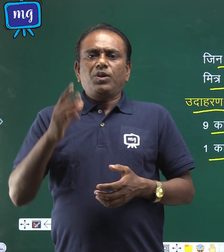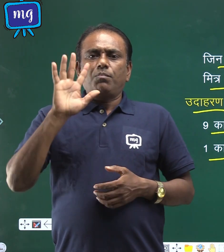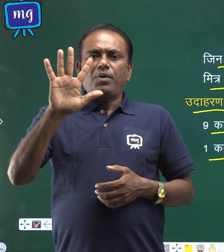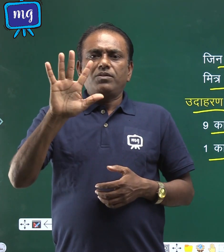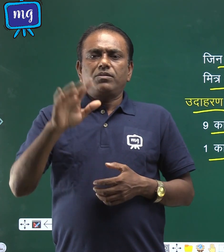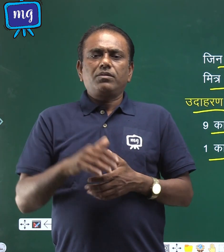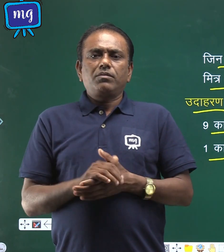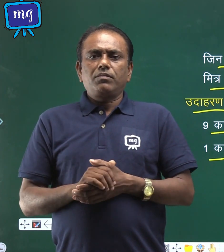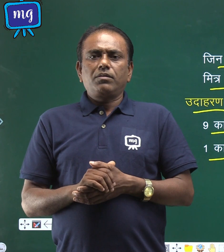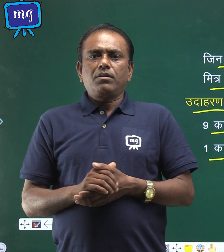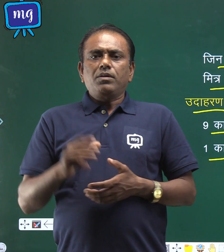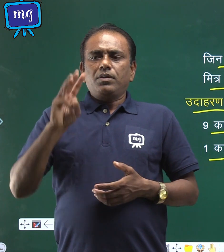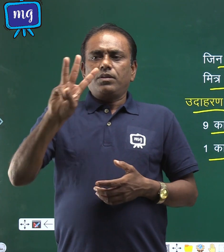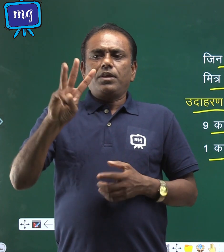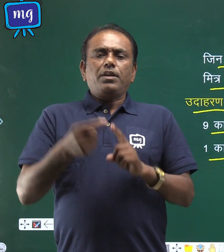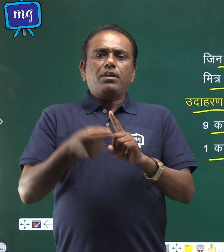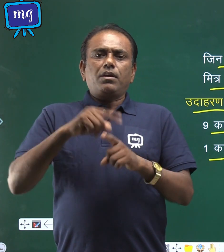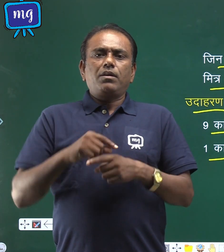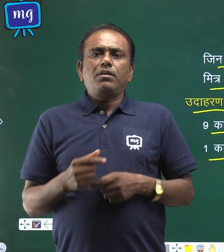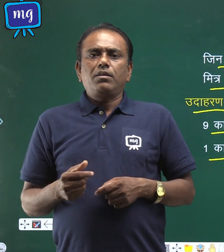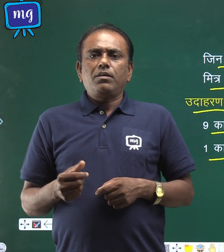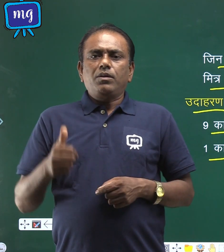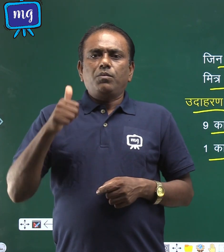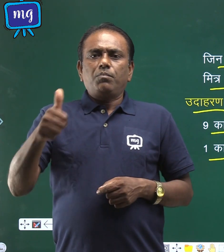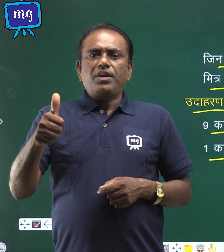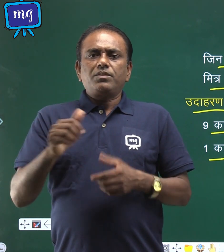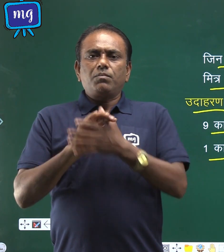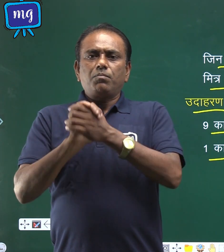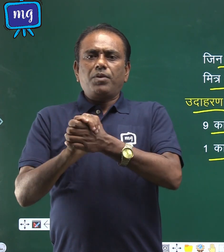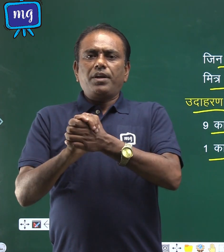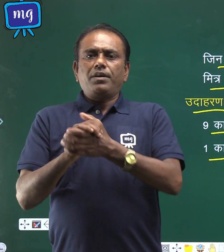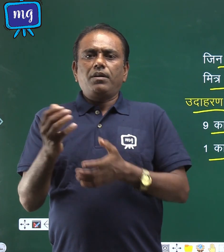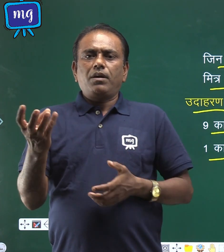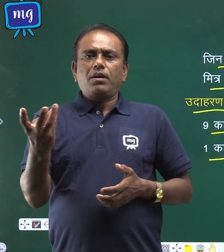5, 3 का परम मित्र अंक